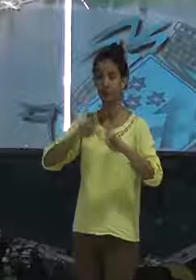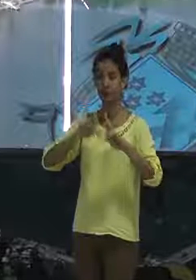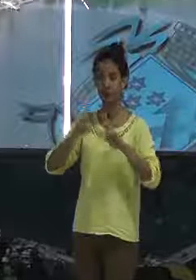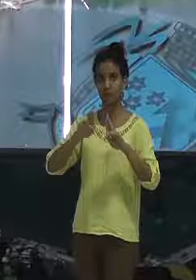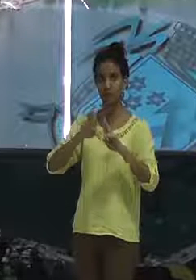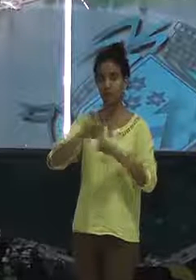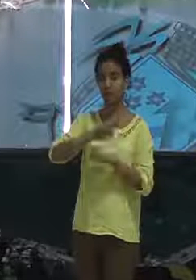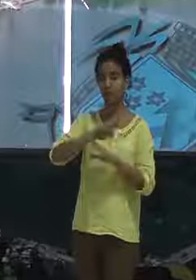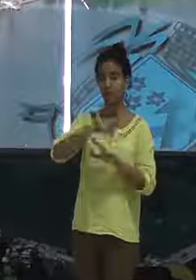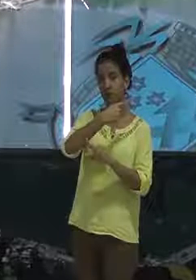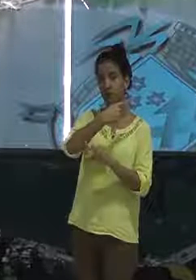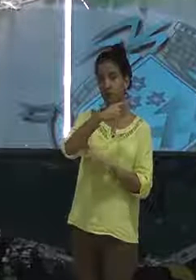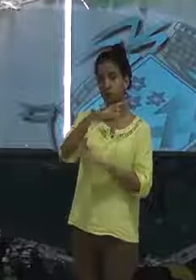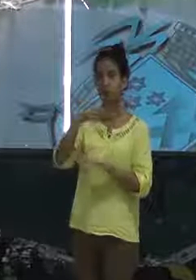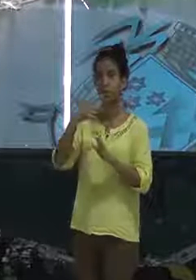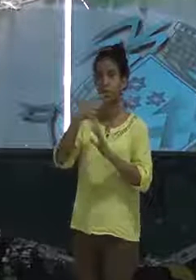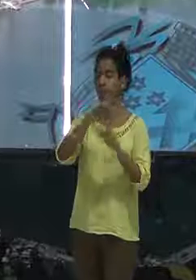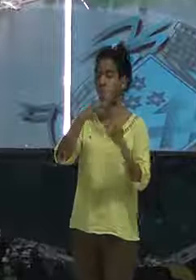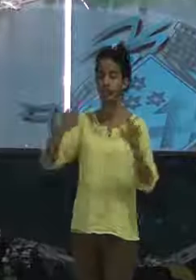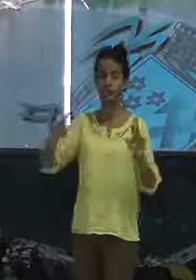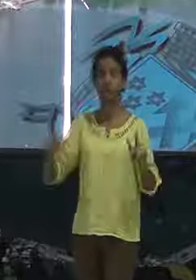da economia.